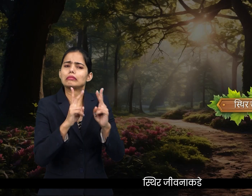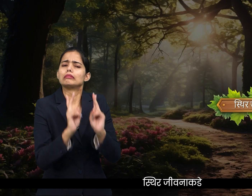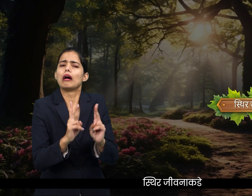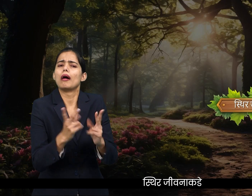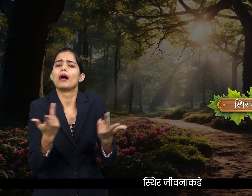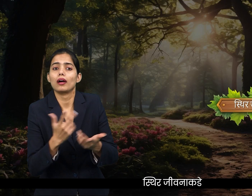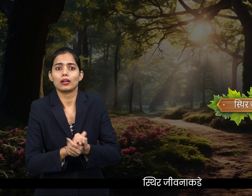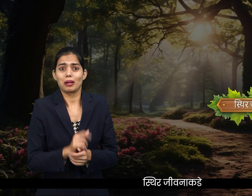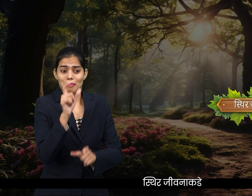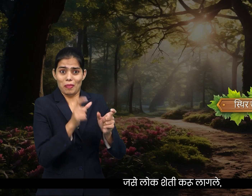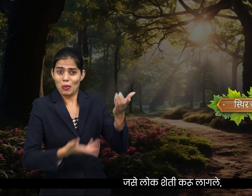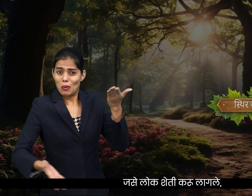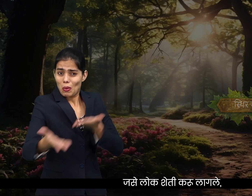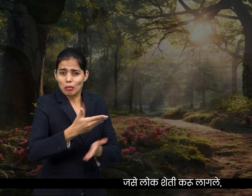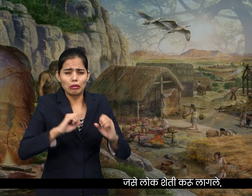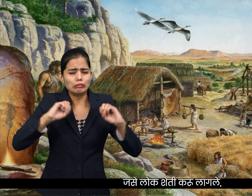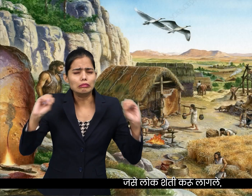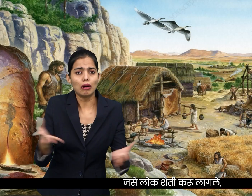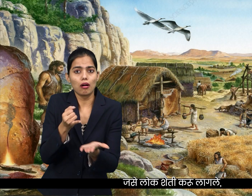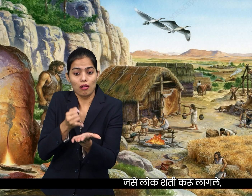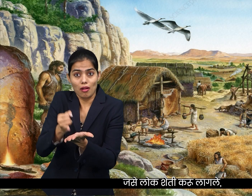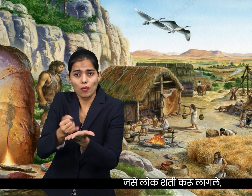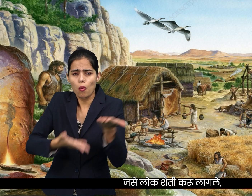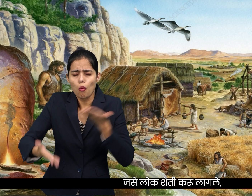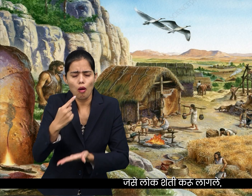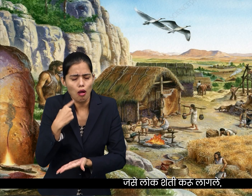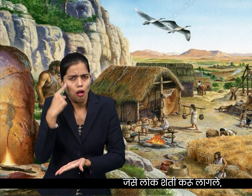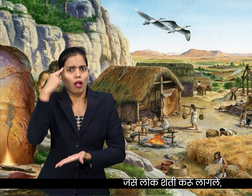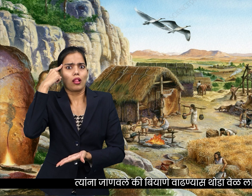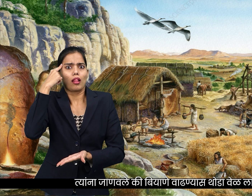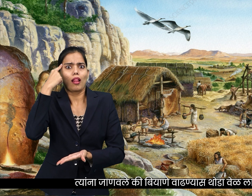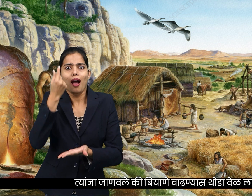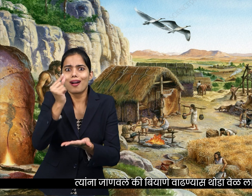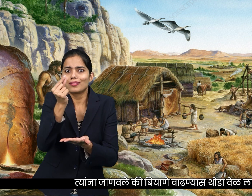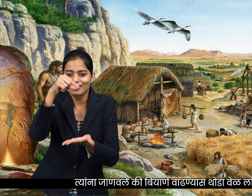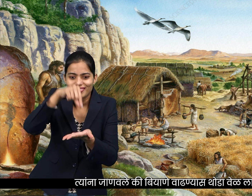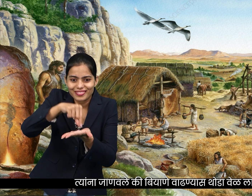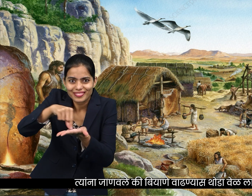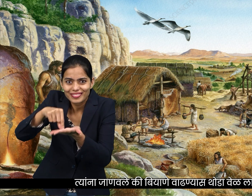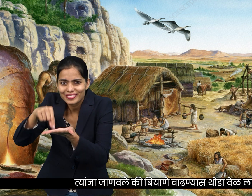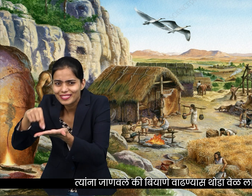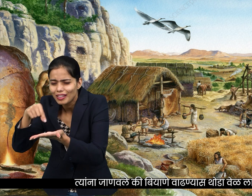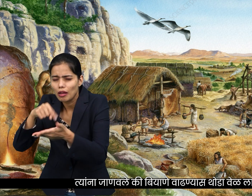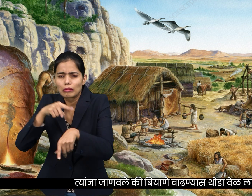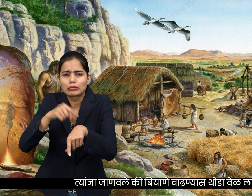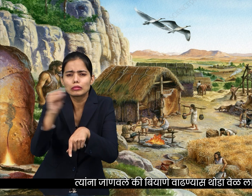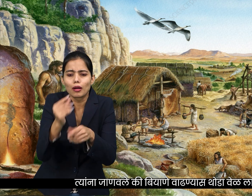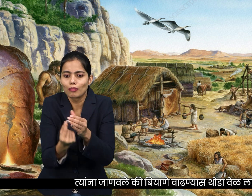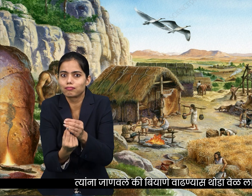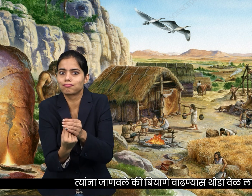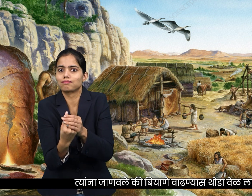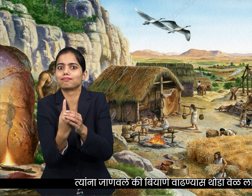स्थिर जीवनाकडे. जसे लोक शेती करू लागले त्यांना जाणवले की बियाणे वाढण्यास थोडा वेळ